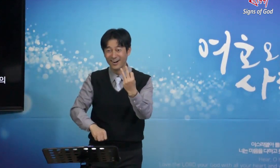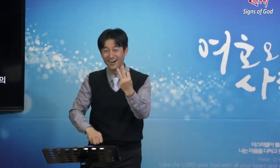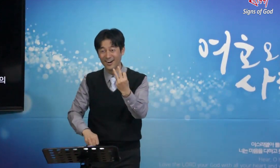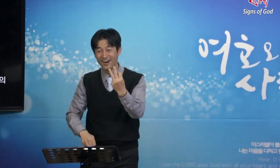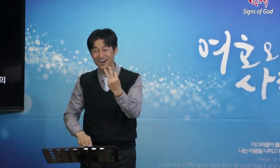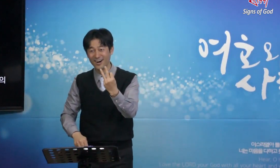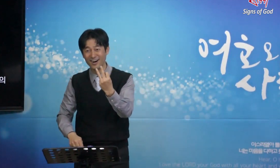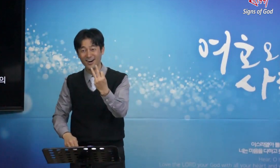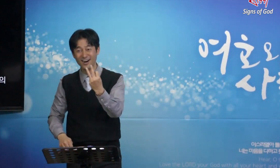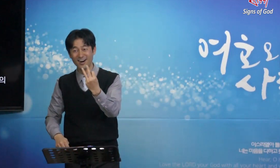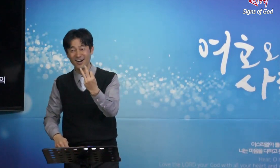16억, 14억.